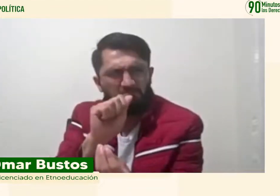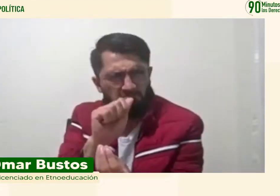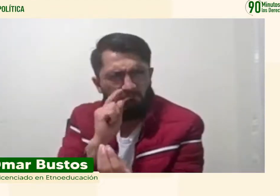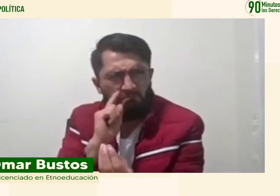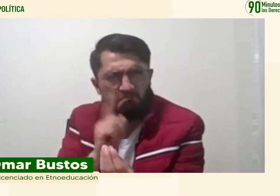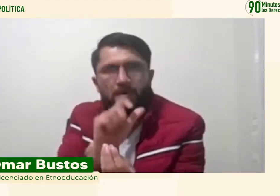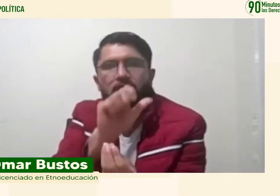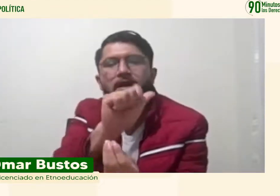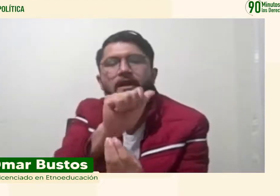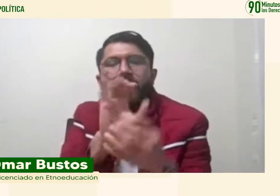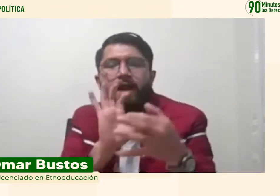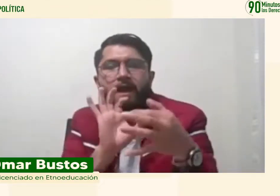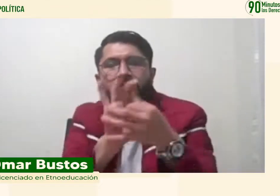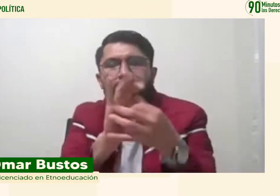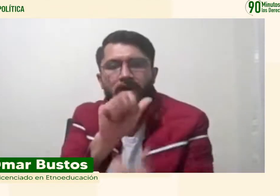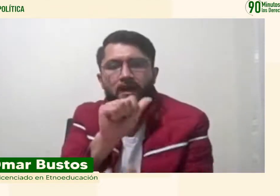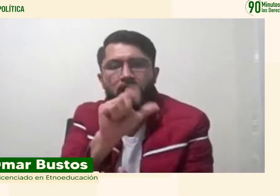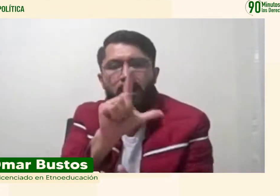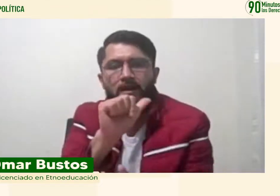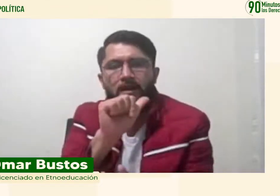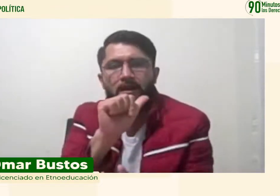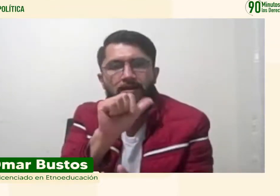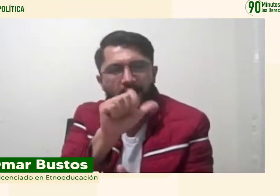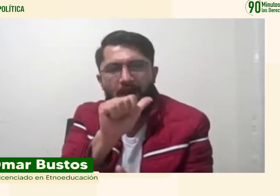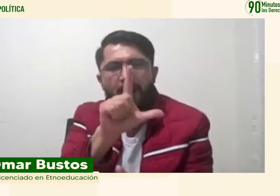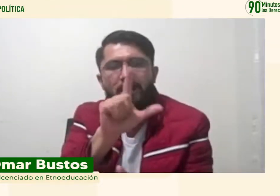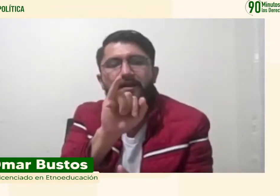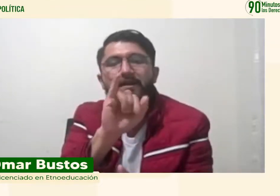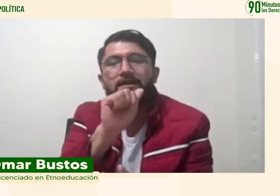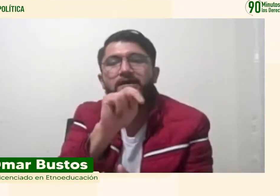que se llama adán a esa alianza